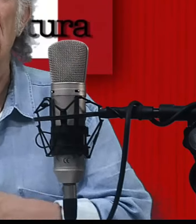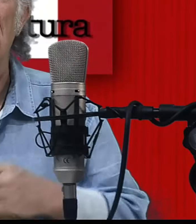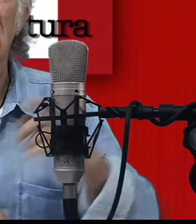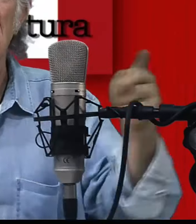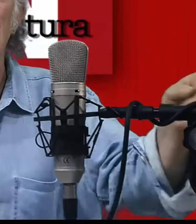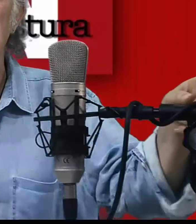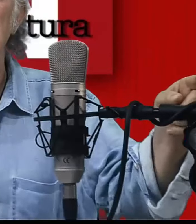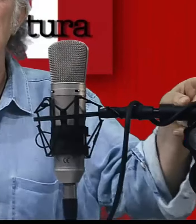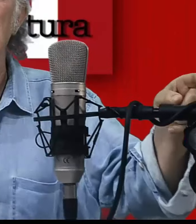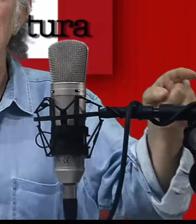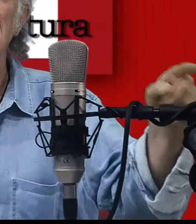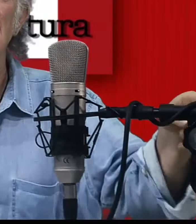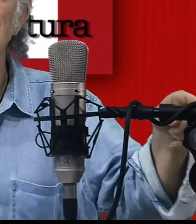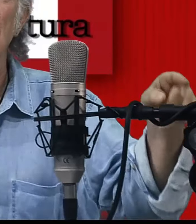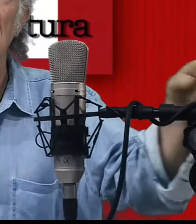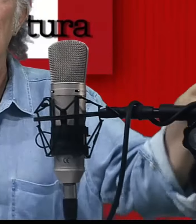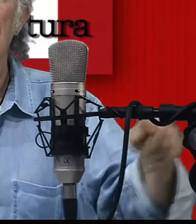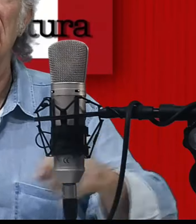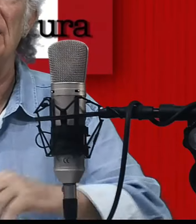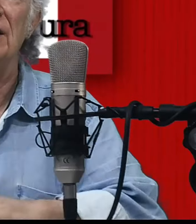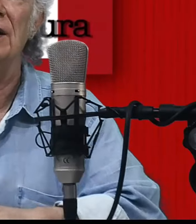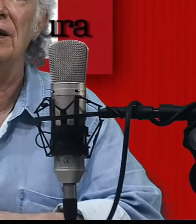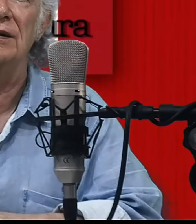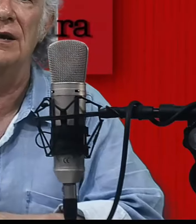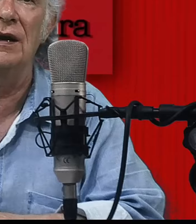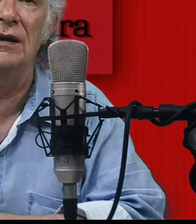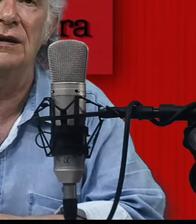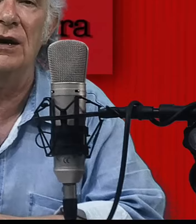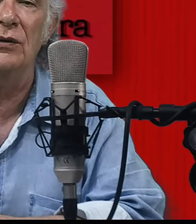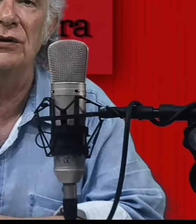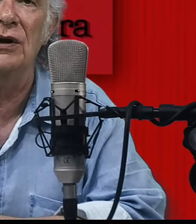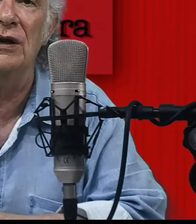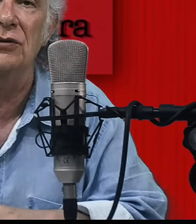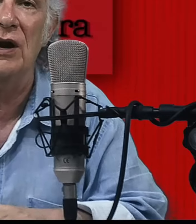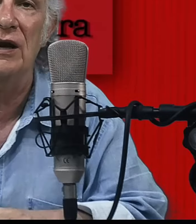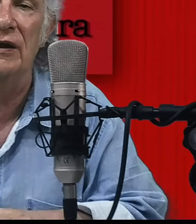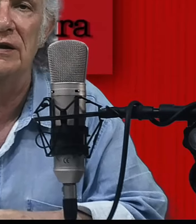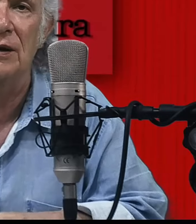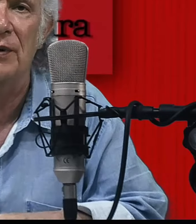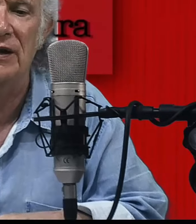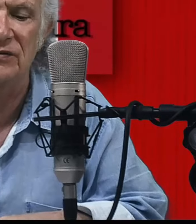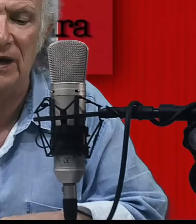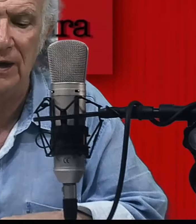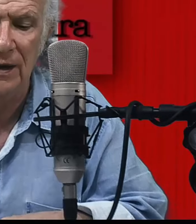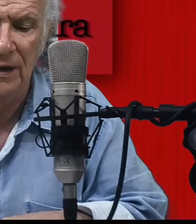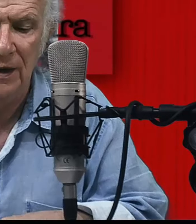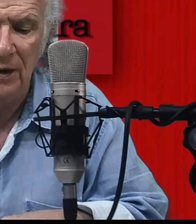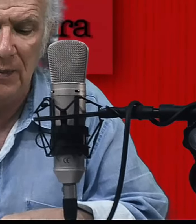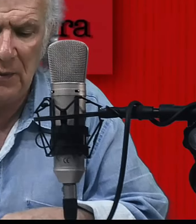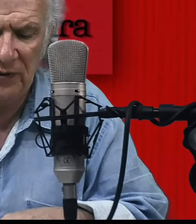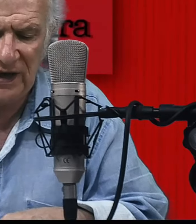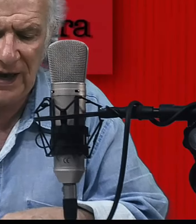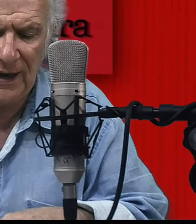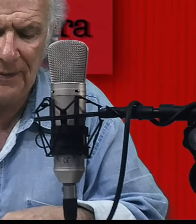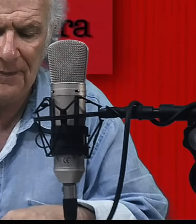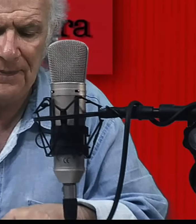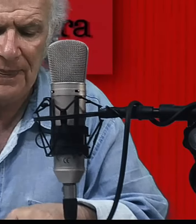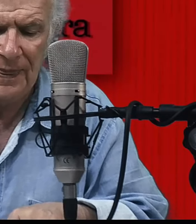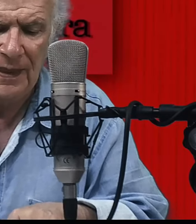hizo bien hablar del censo y hablar de la cuestión electoral y de la transparencia.